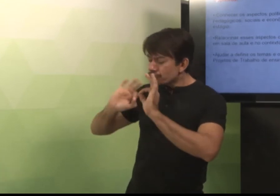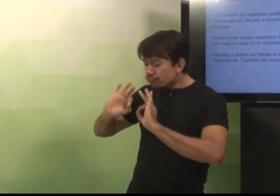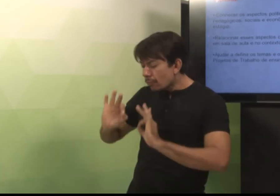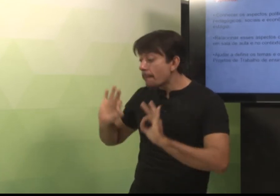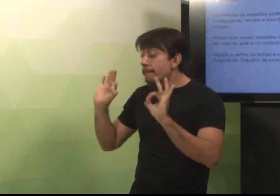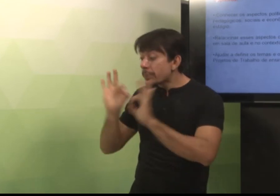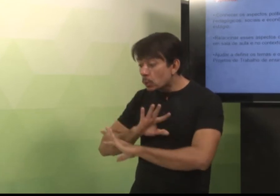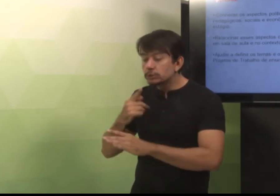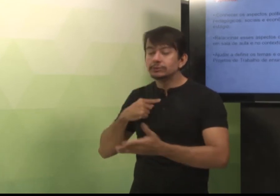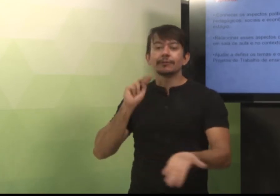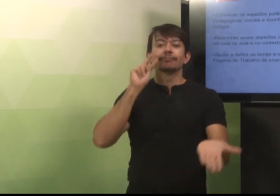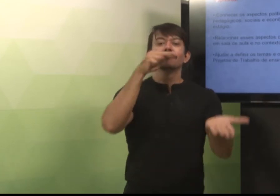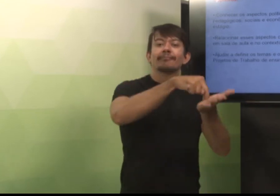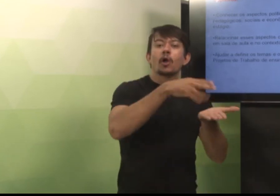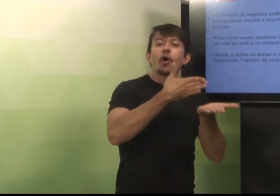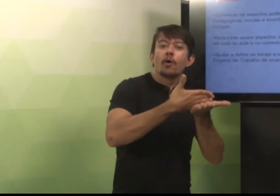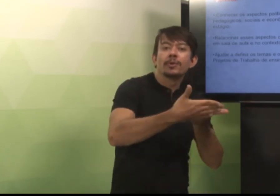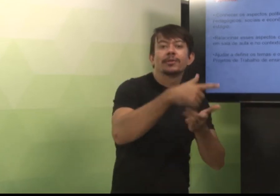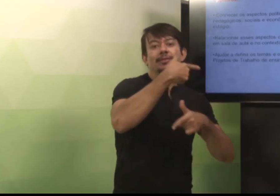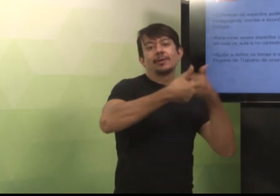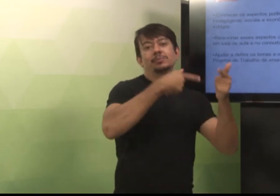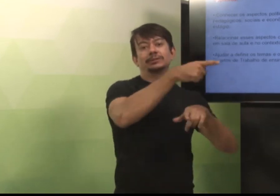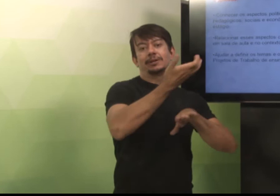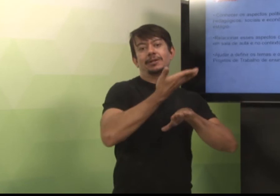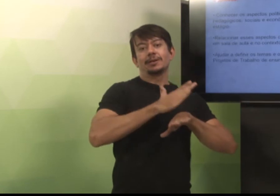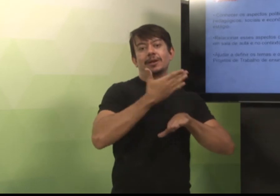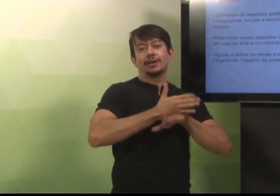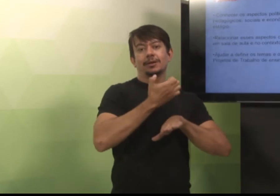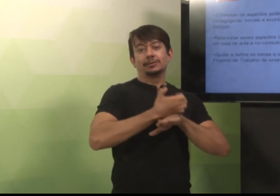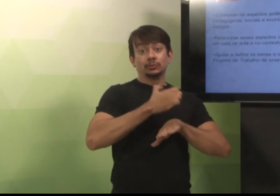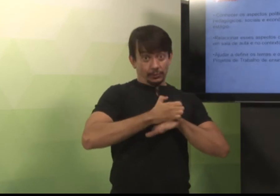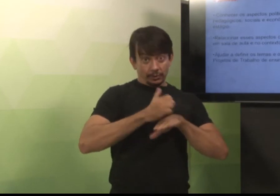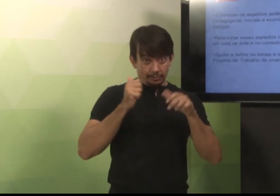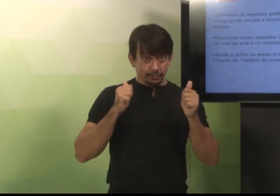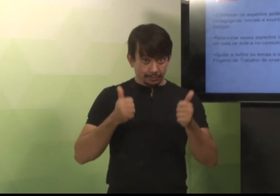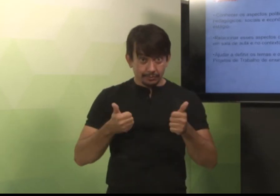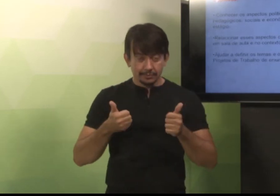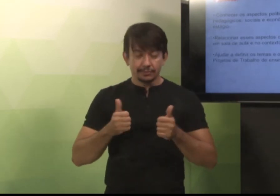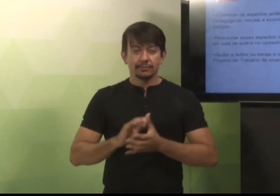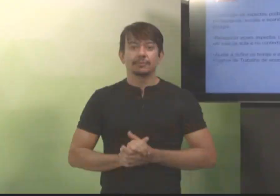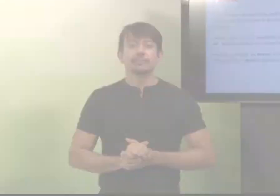ali na L1, e em sala de aula irá começar o seu estágio.